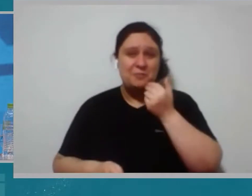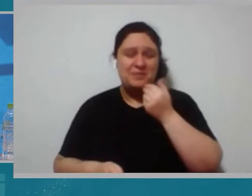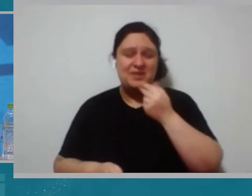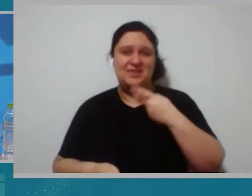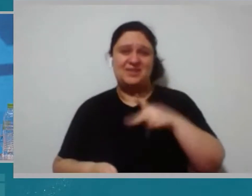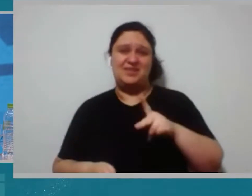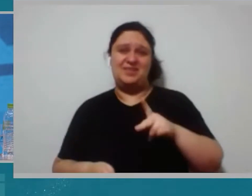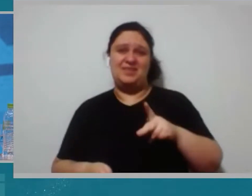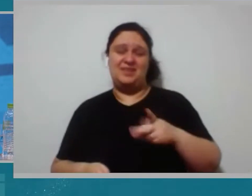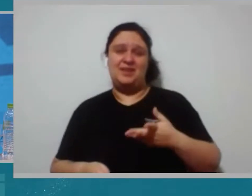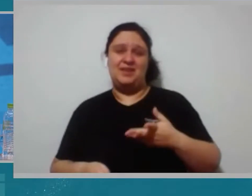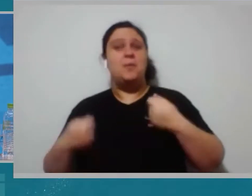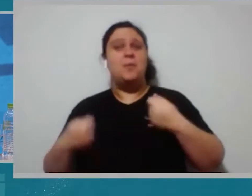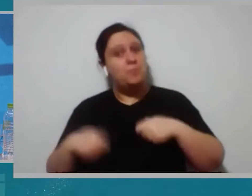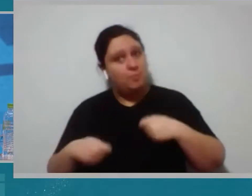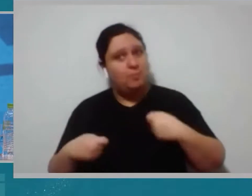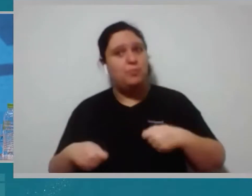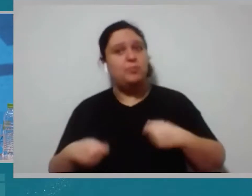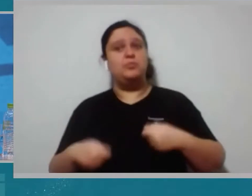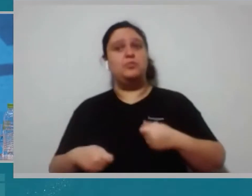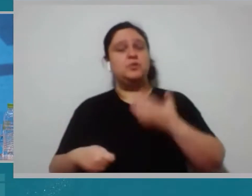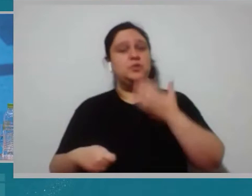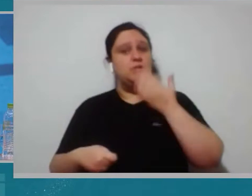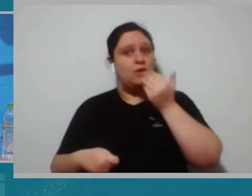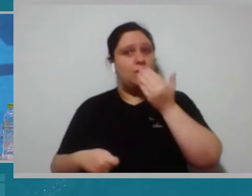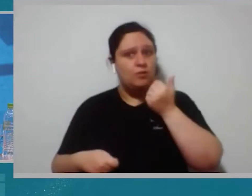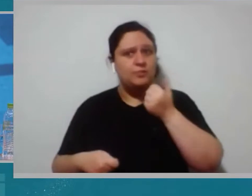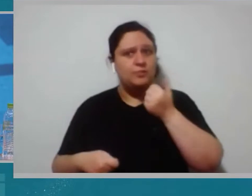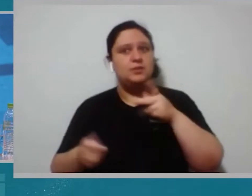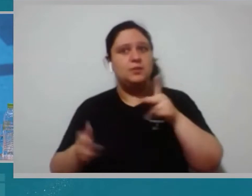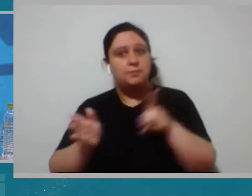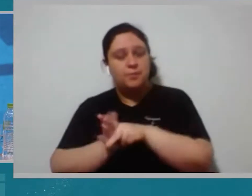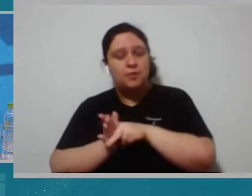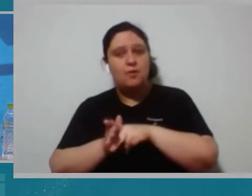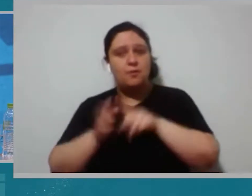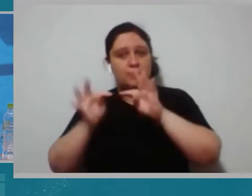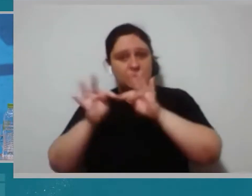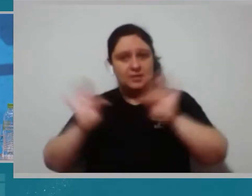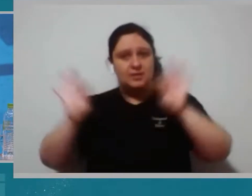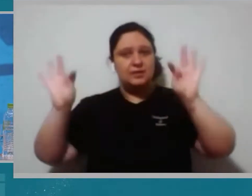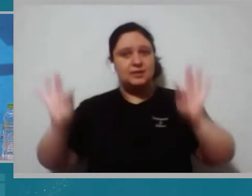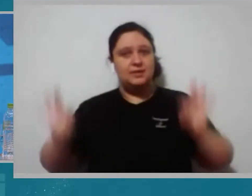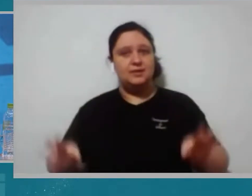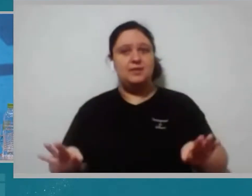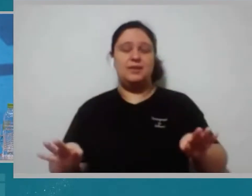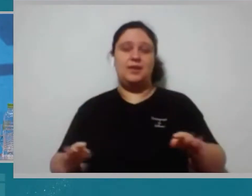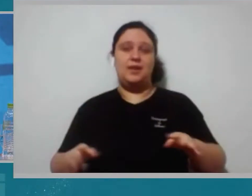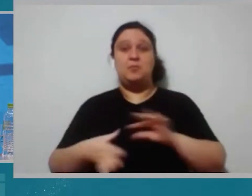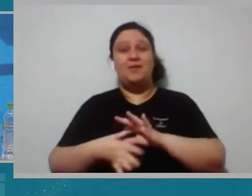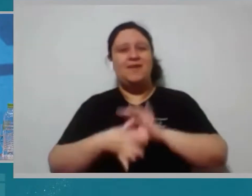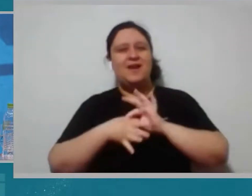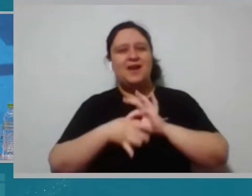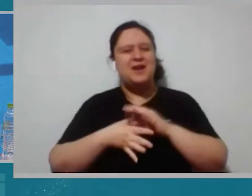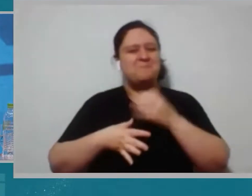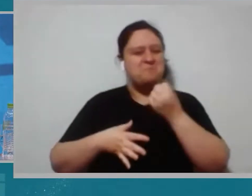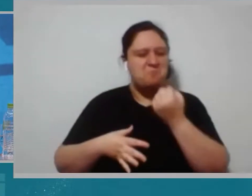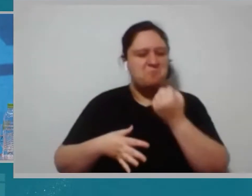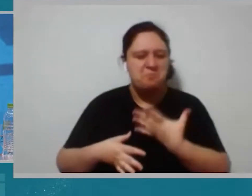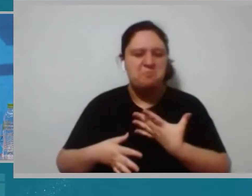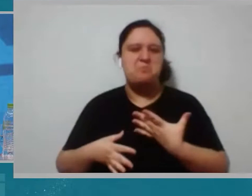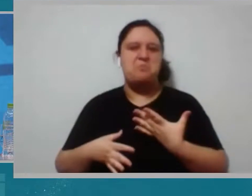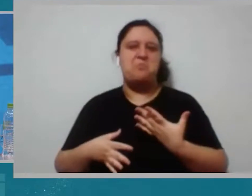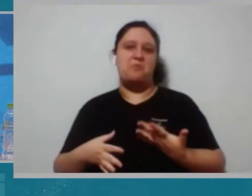de comer as coisas sacrificadas ao Senhor, as ofertas, né? Como carne, como oferta